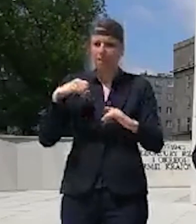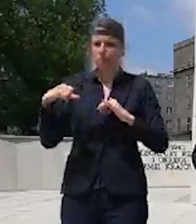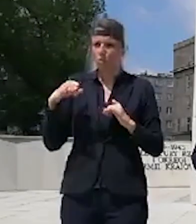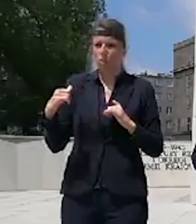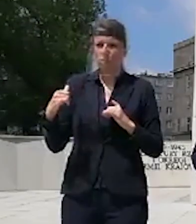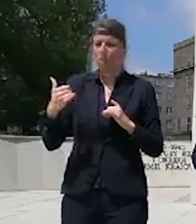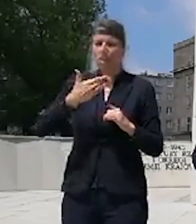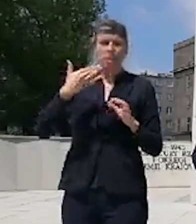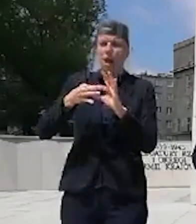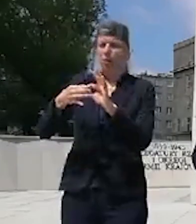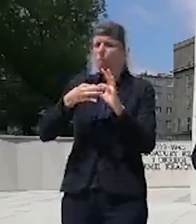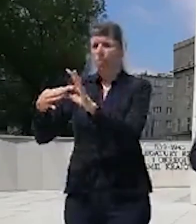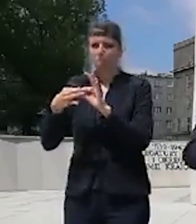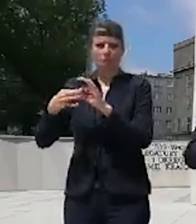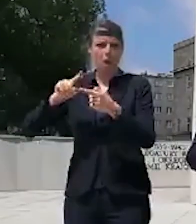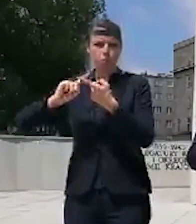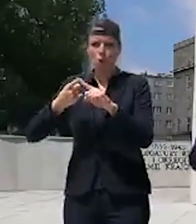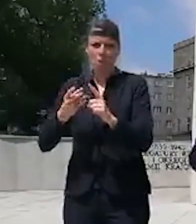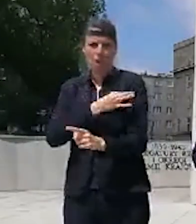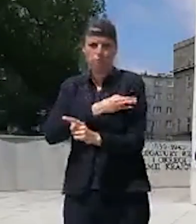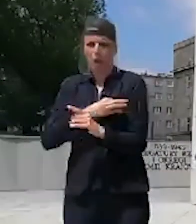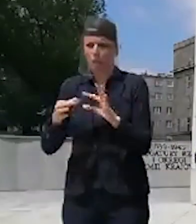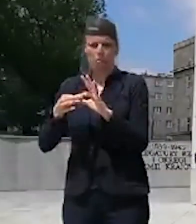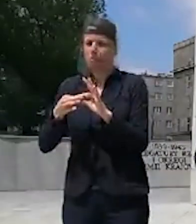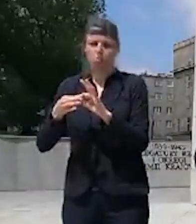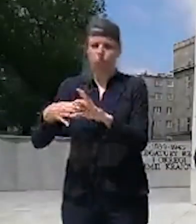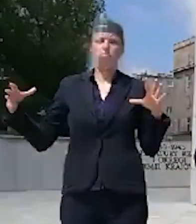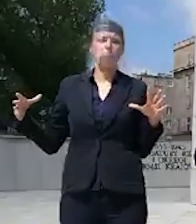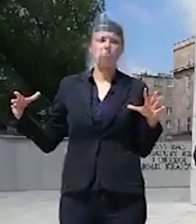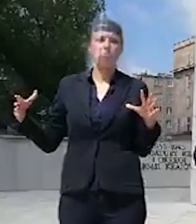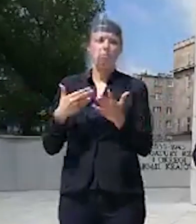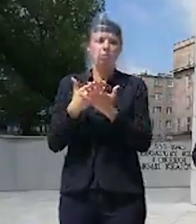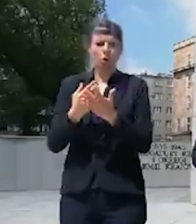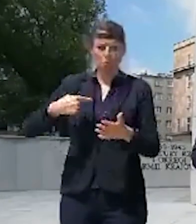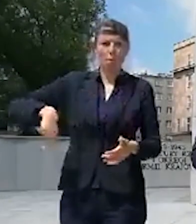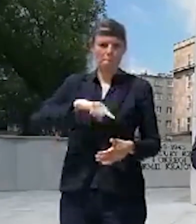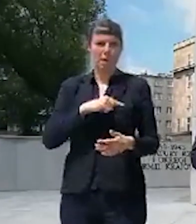barw partyjnych i politycznych, bo mamy wspólny komitet, który